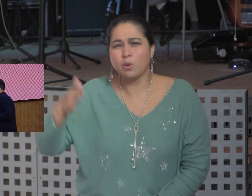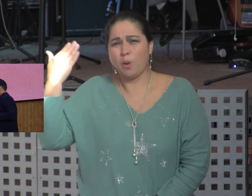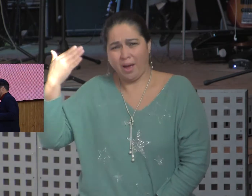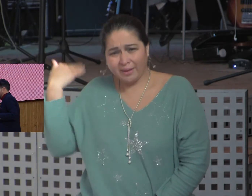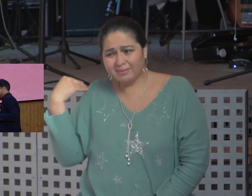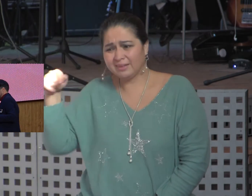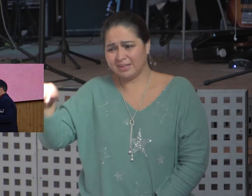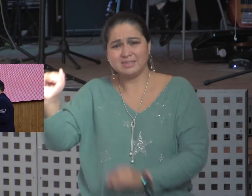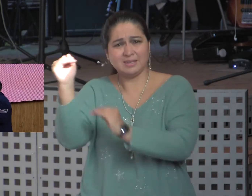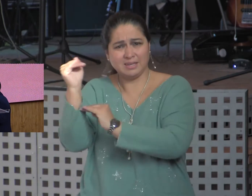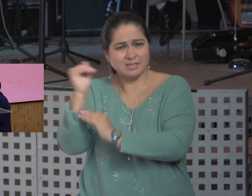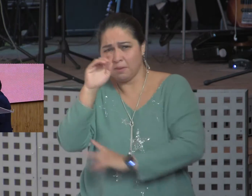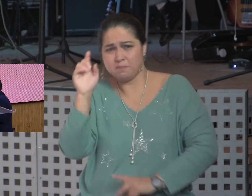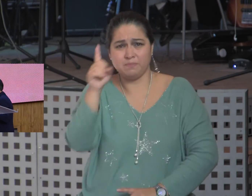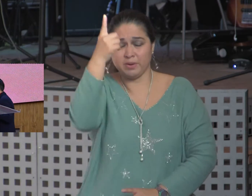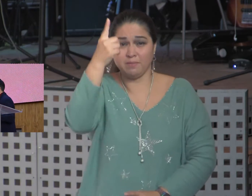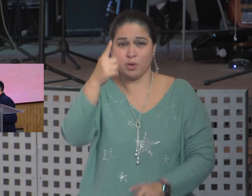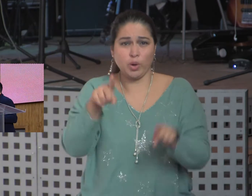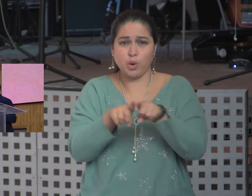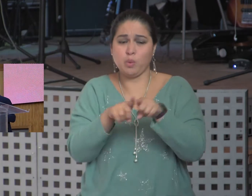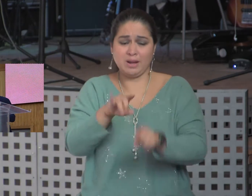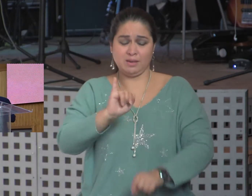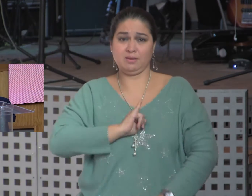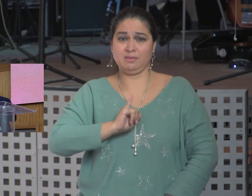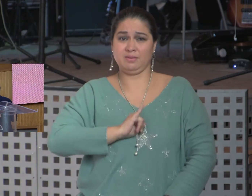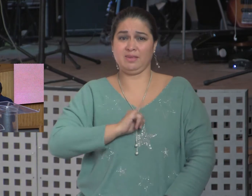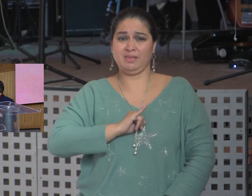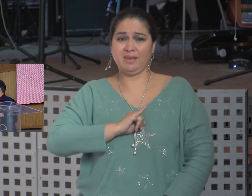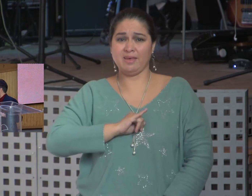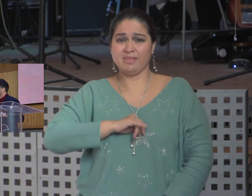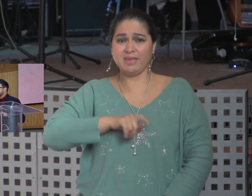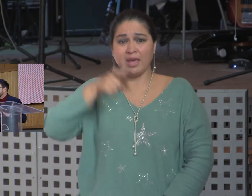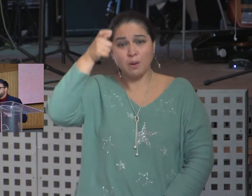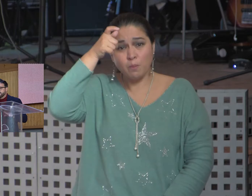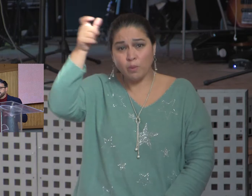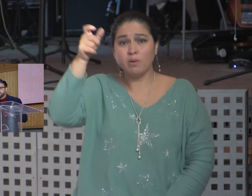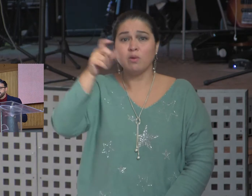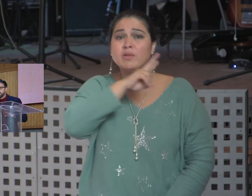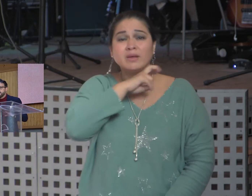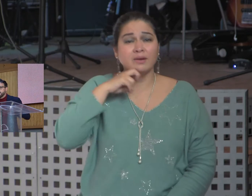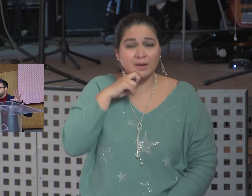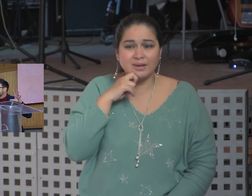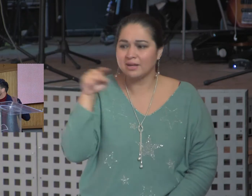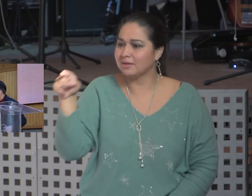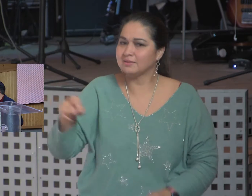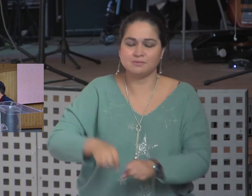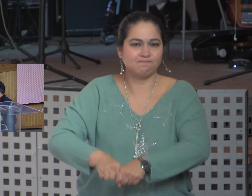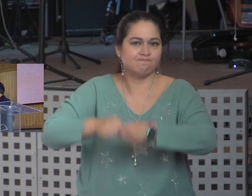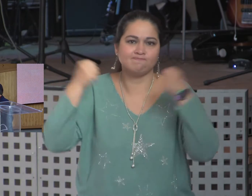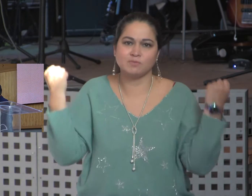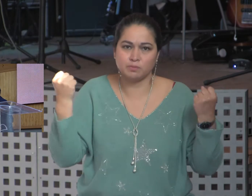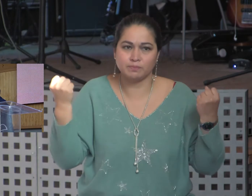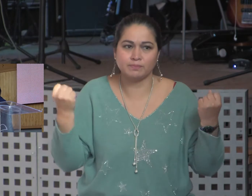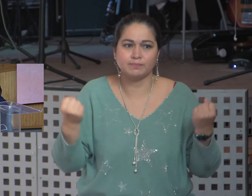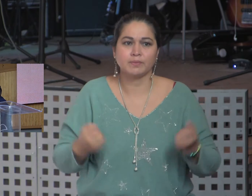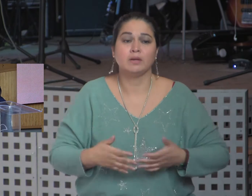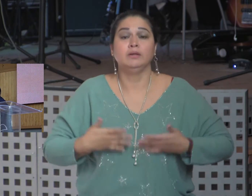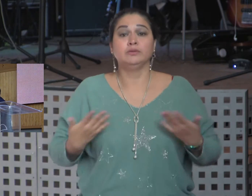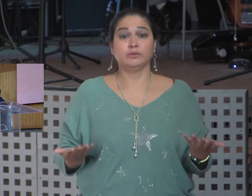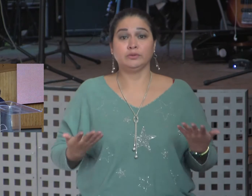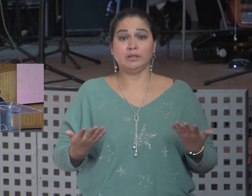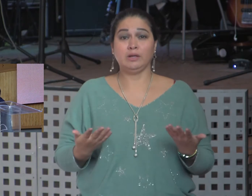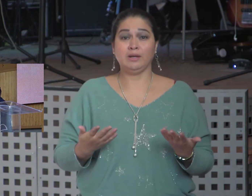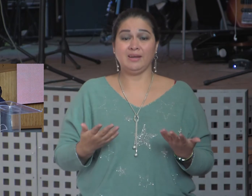identidad de Israel, fue destruido totalmente y Judá llevado